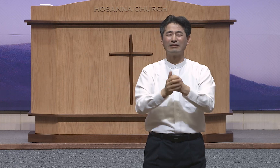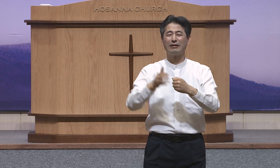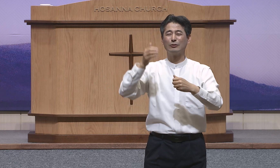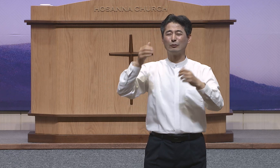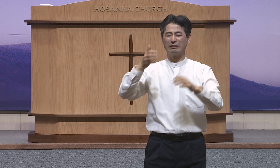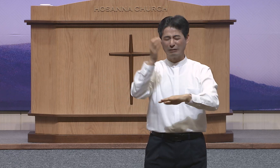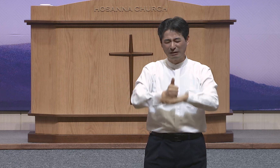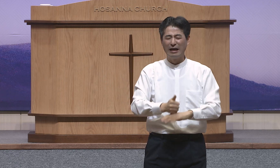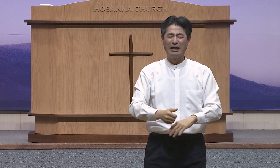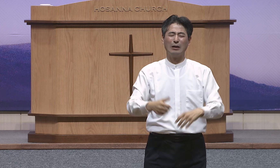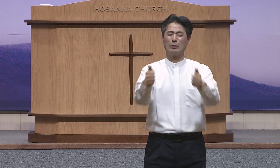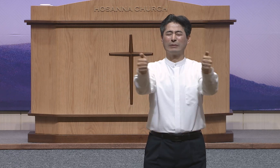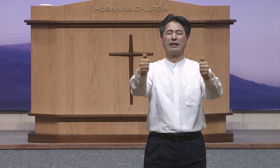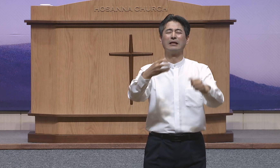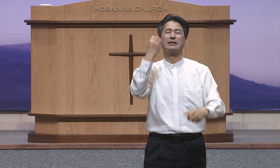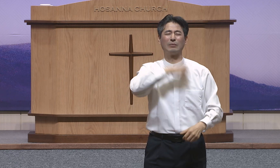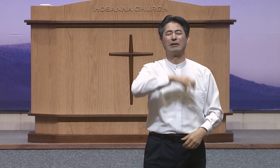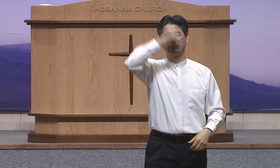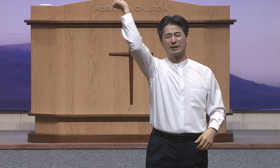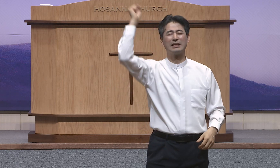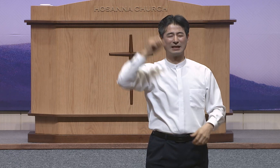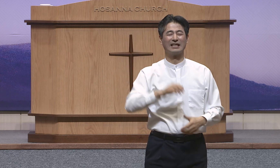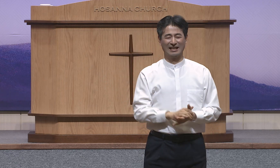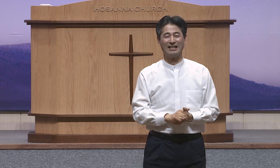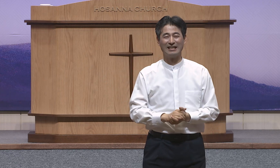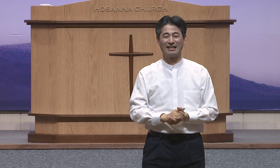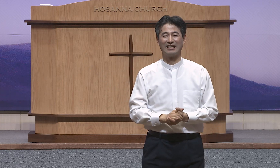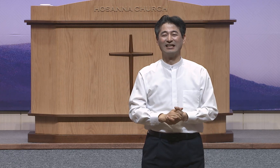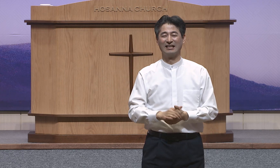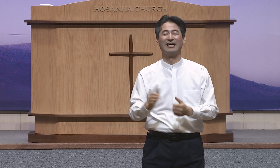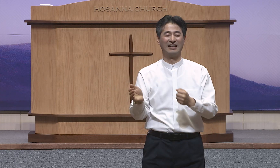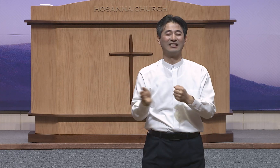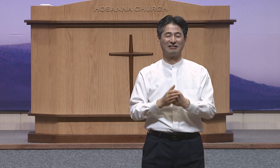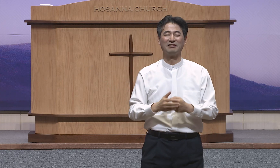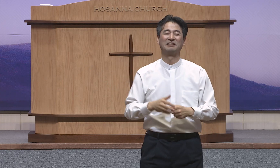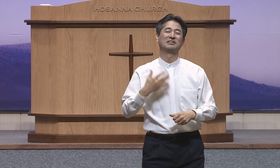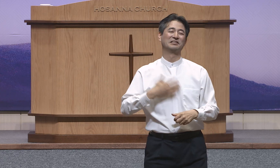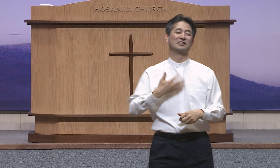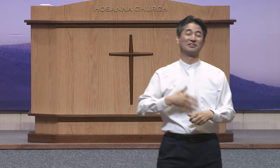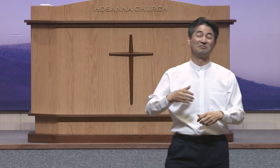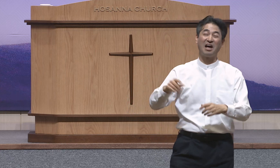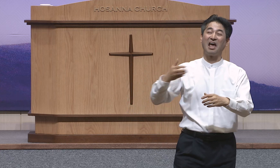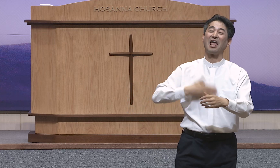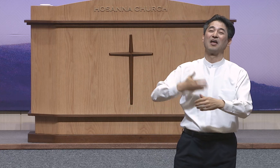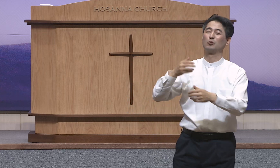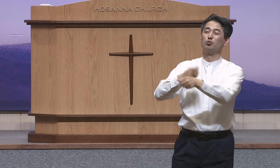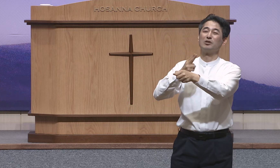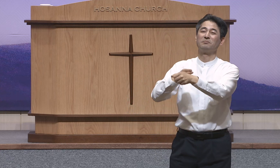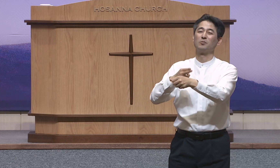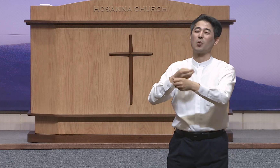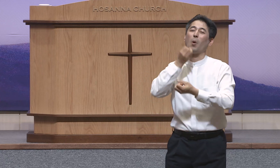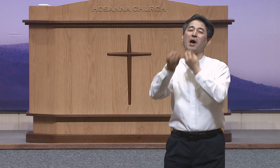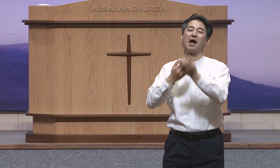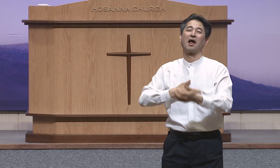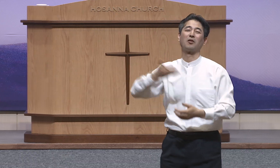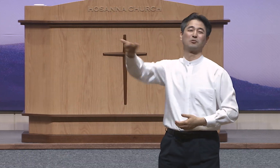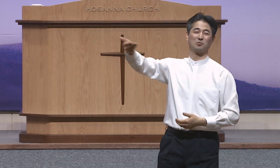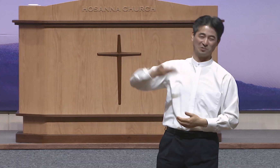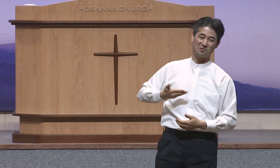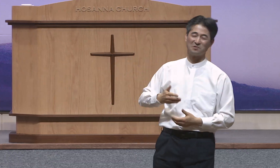그래서 결국에는 50대 50이니까 합격하는 걸로 해서 저를 합격해 주셨다라고 나중에 교수님께서